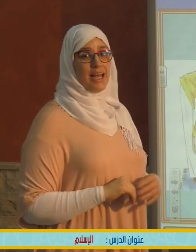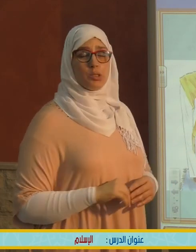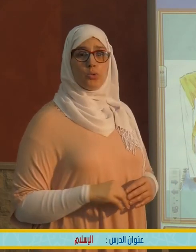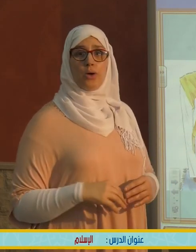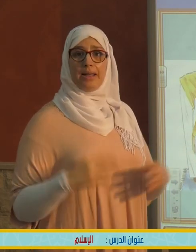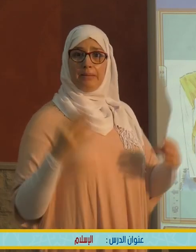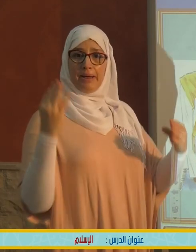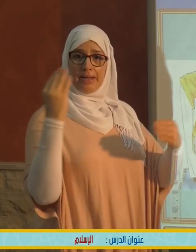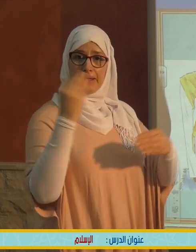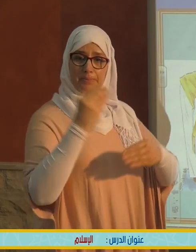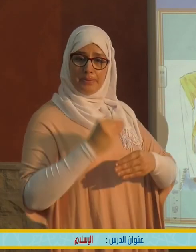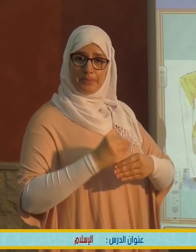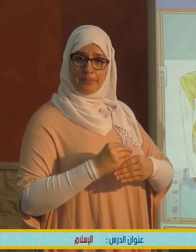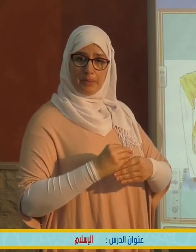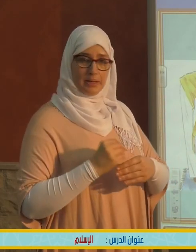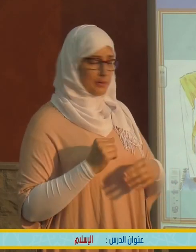صلاة المغرب